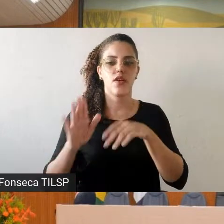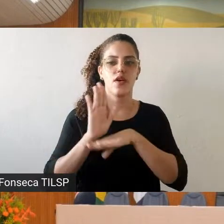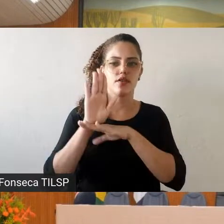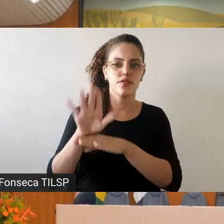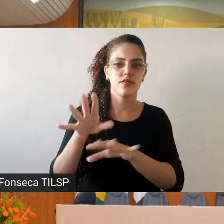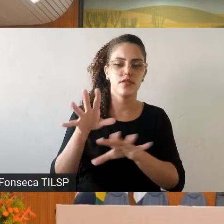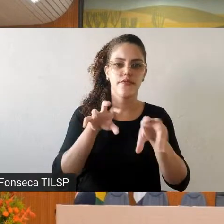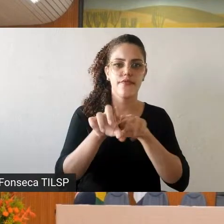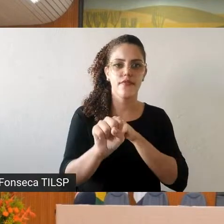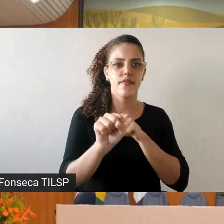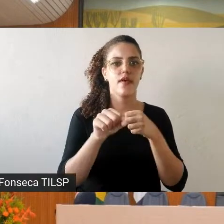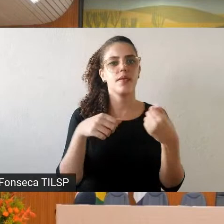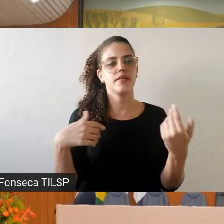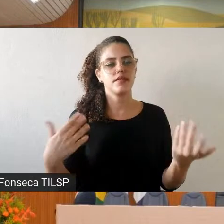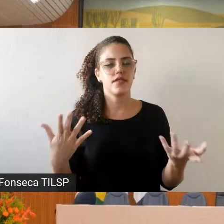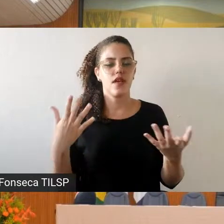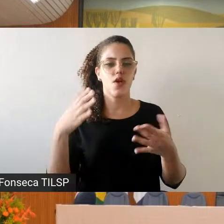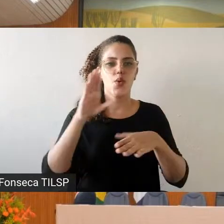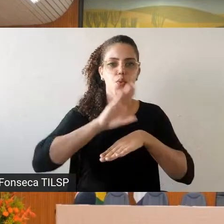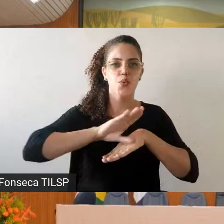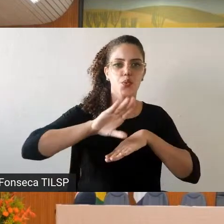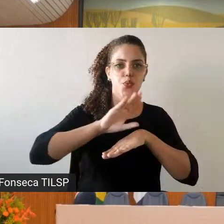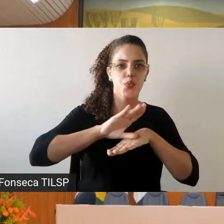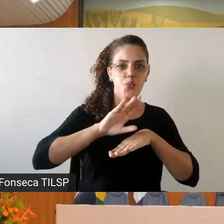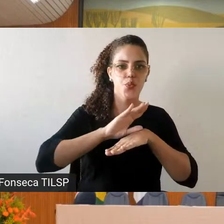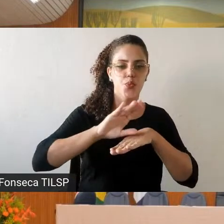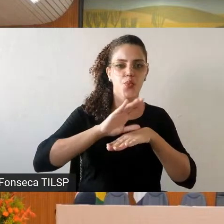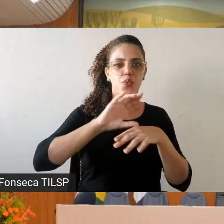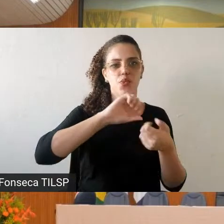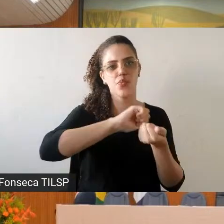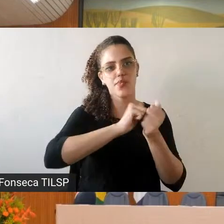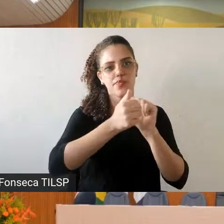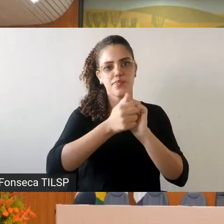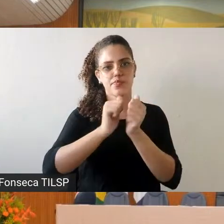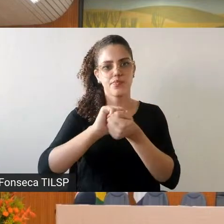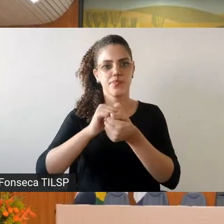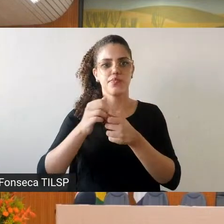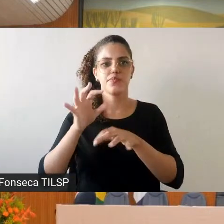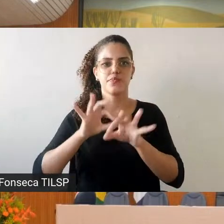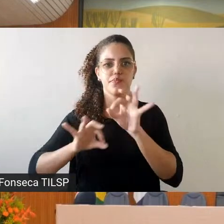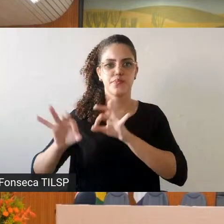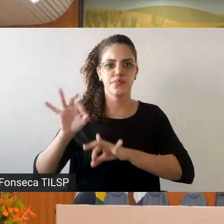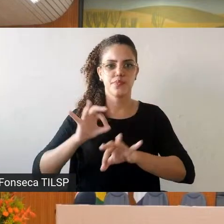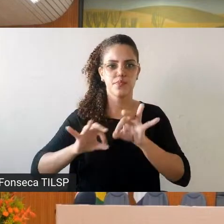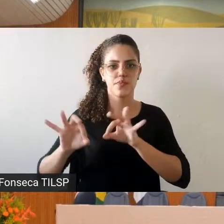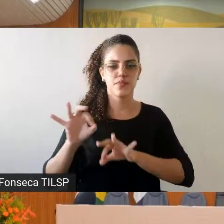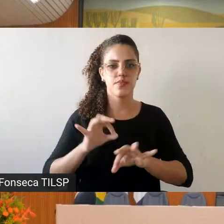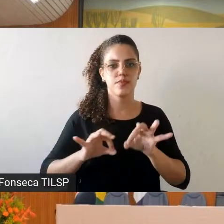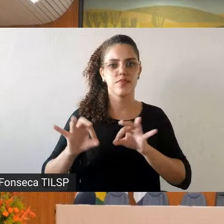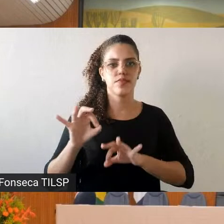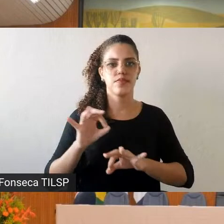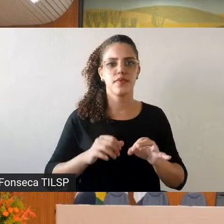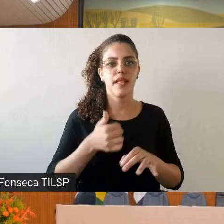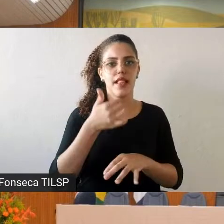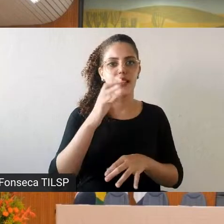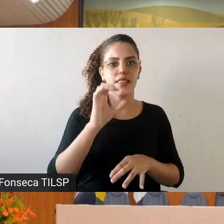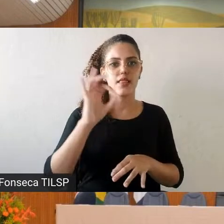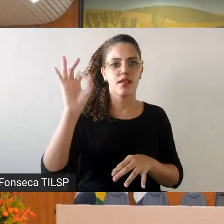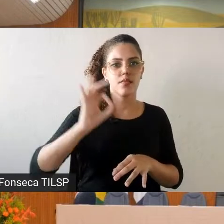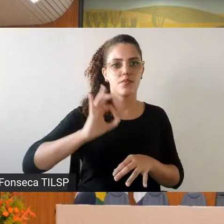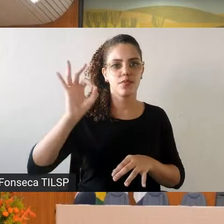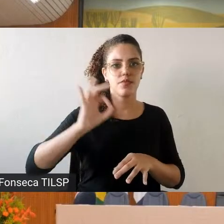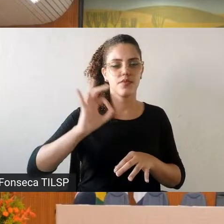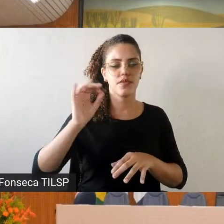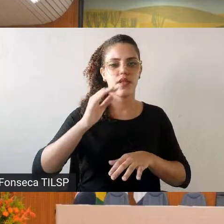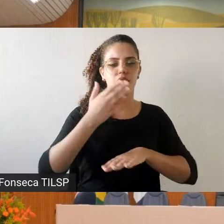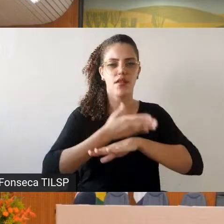serão reformulados, praticamente 10% de toda atividade formativa será atividade de extensão, e a